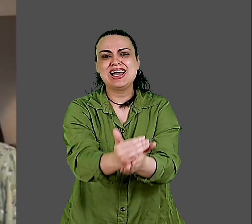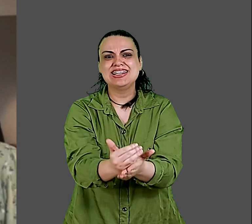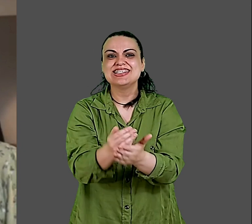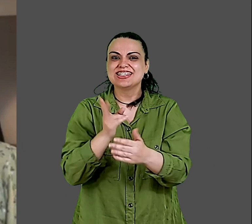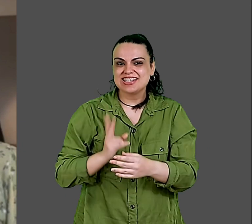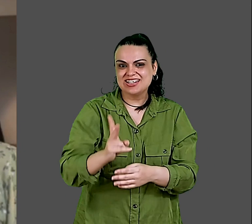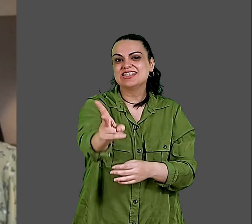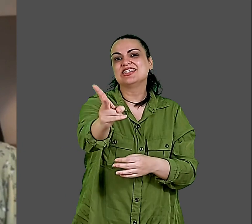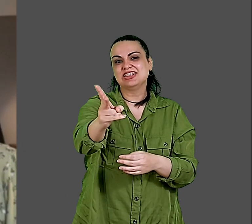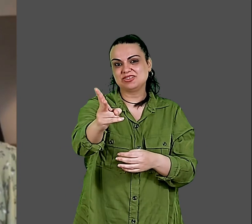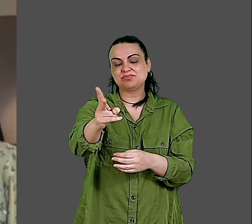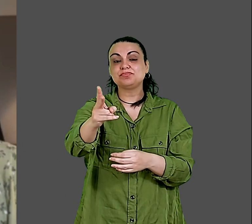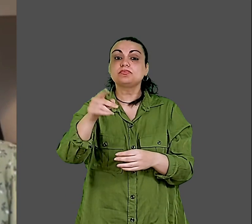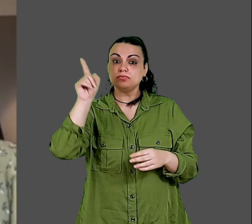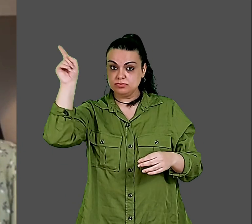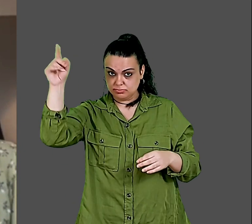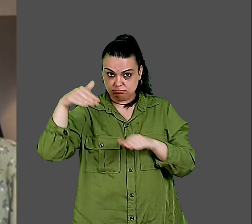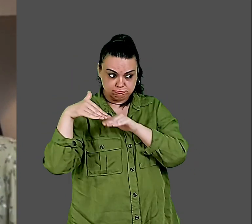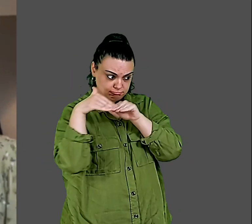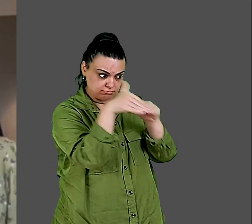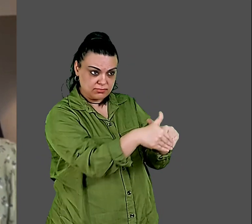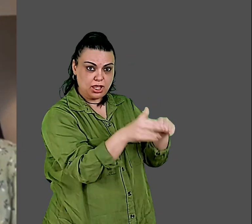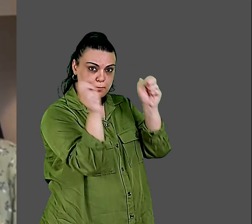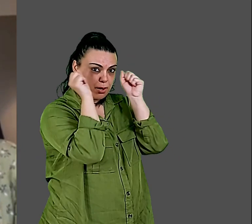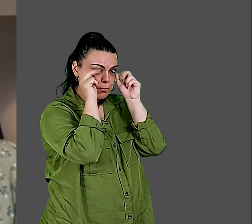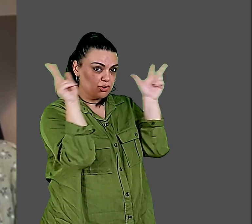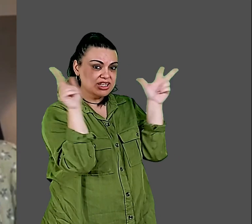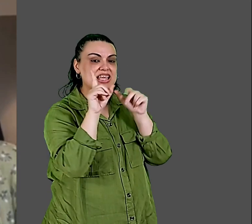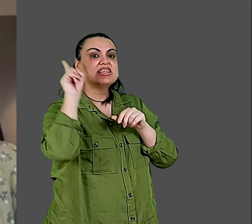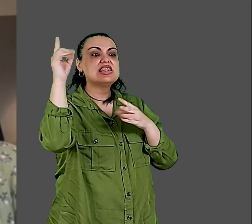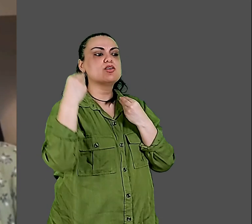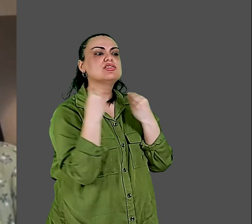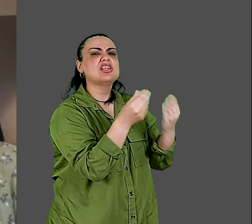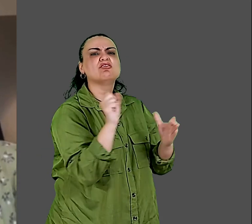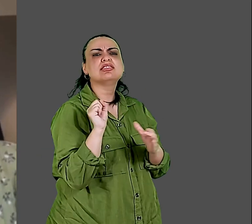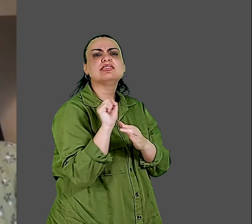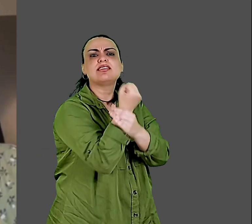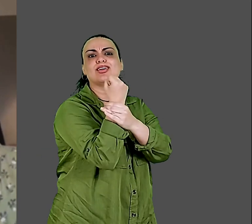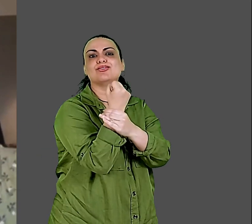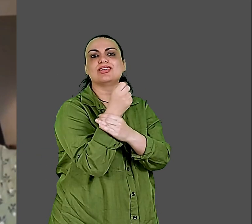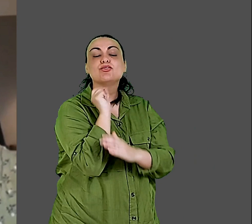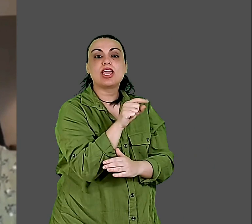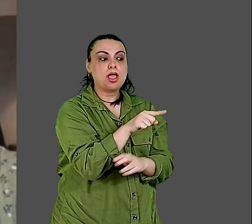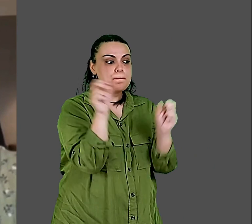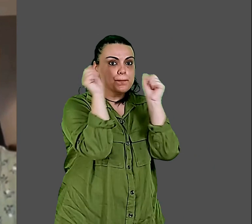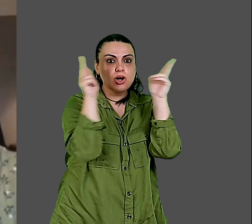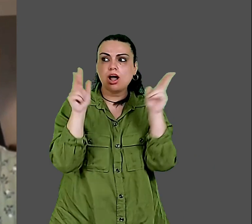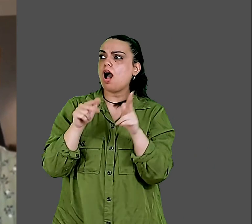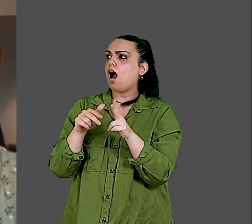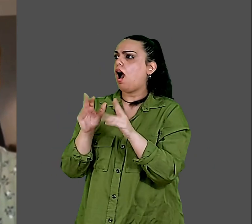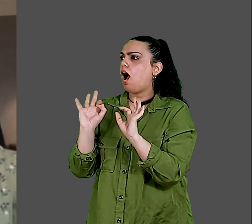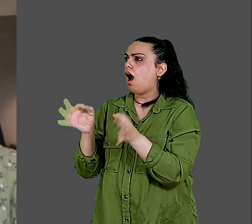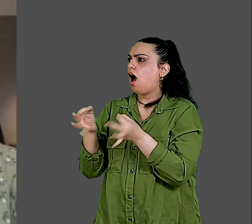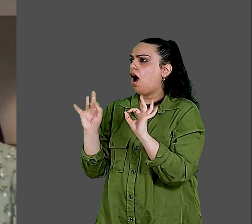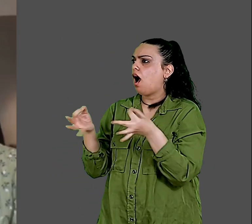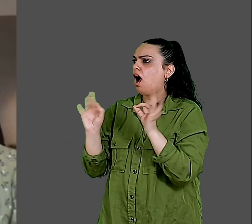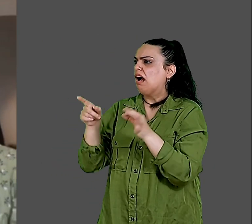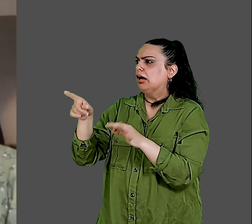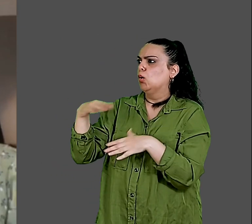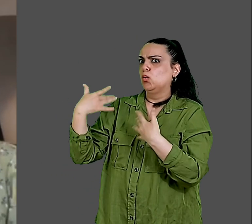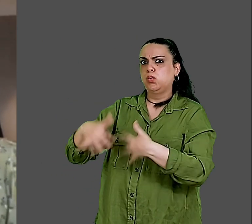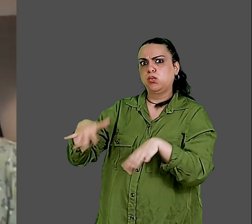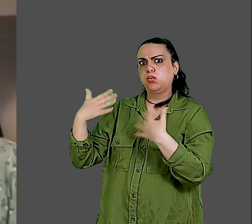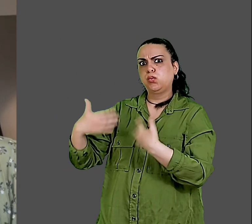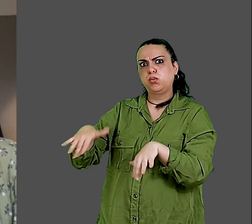Moisés, né? Ele está dando garantias para que Moisés reconheça a autoridade de quem está chamando